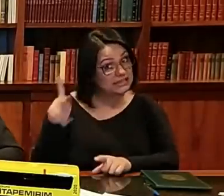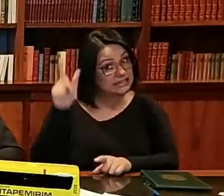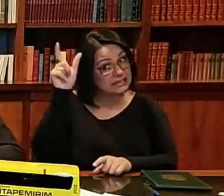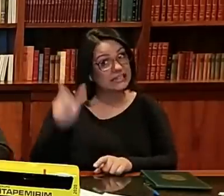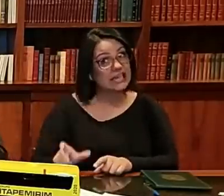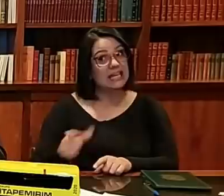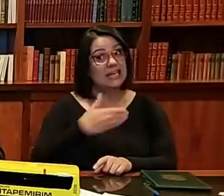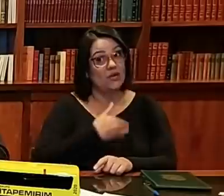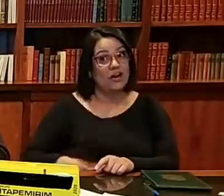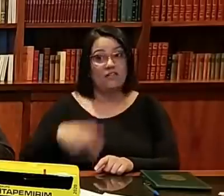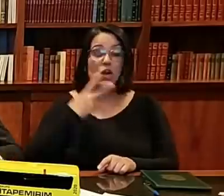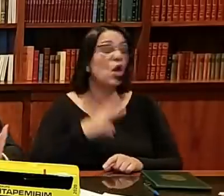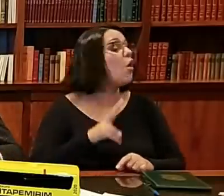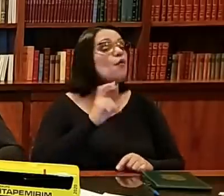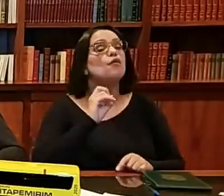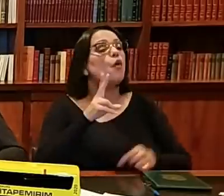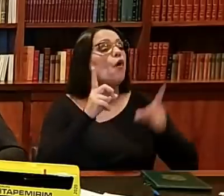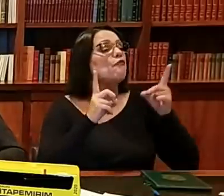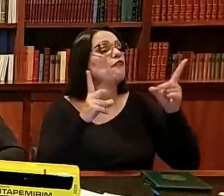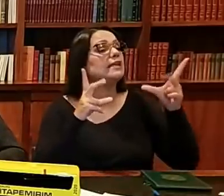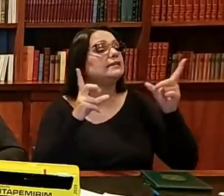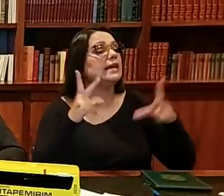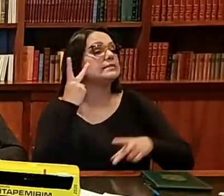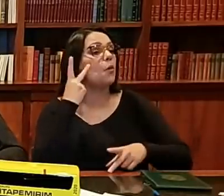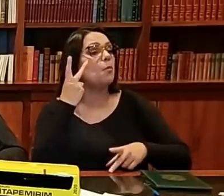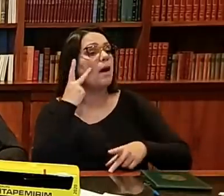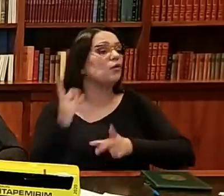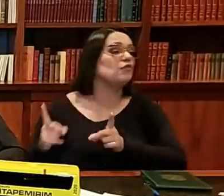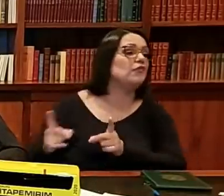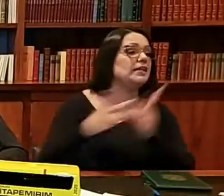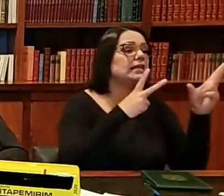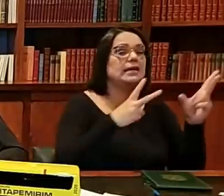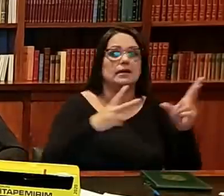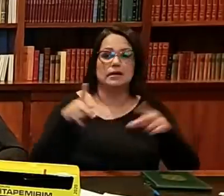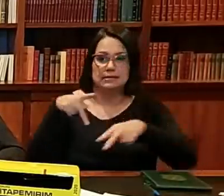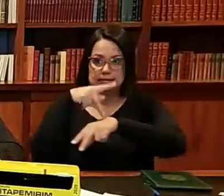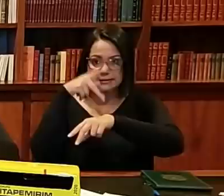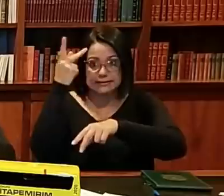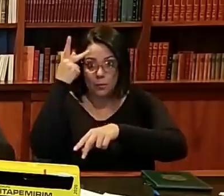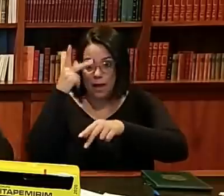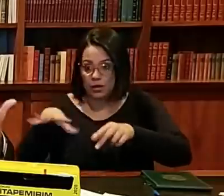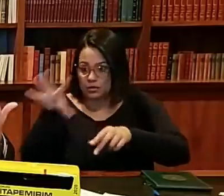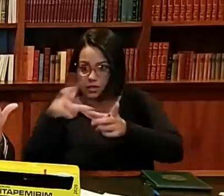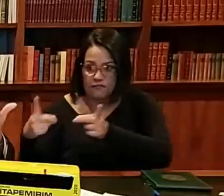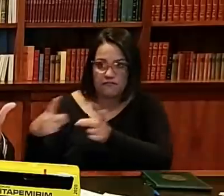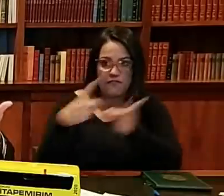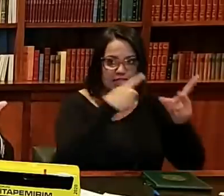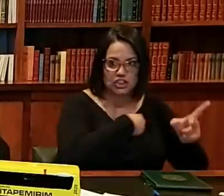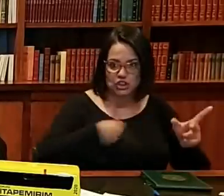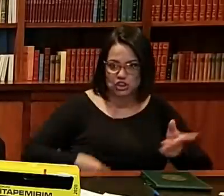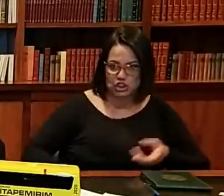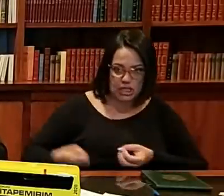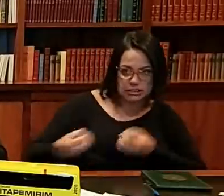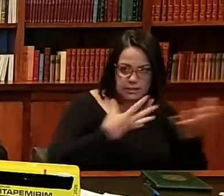outro vídeo dele também, dizendo que vai vender São Paulo todo para a China. De repente, dizer que vai comprar e vai ser obrigatório, ou seja,